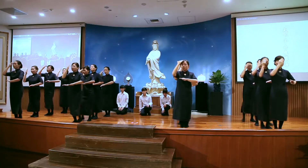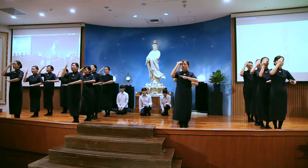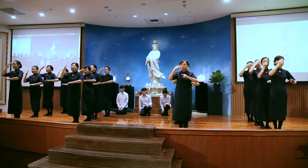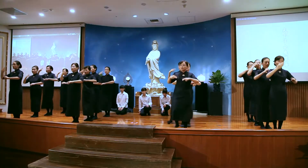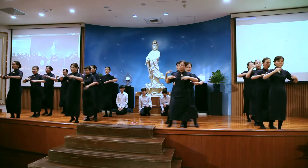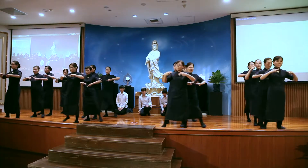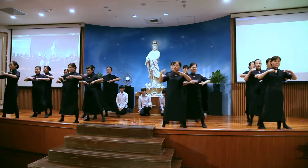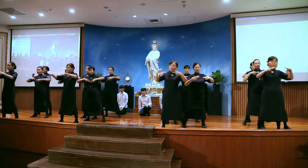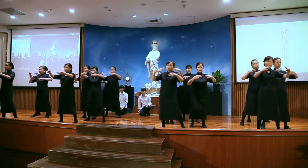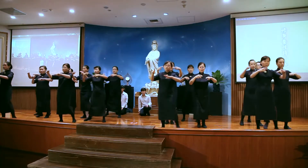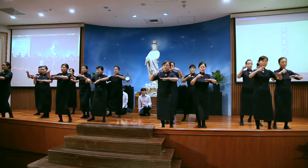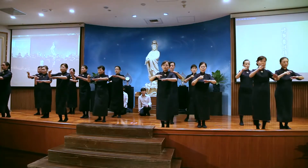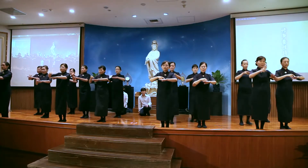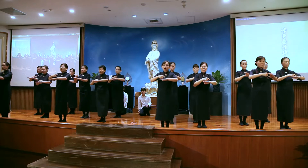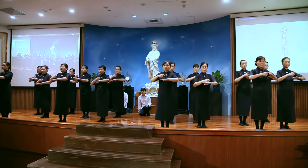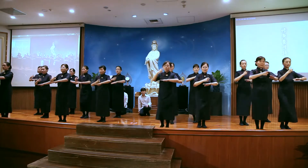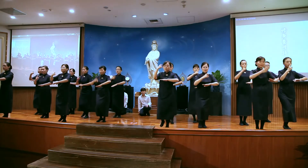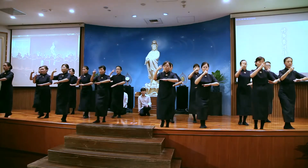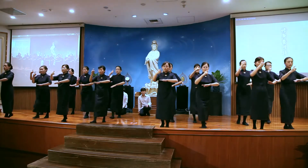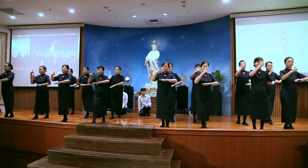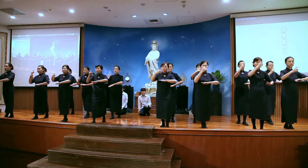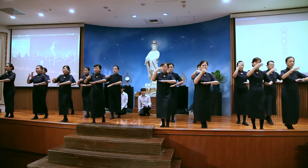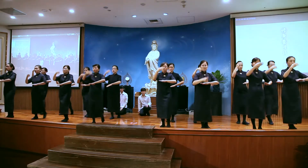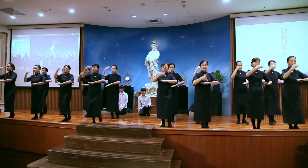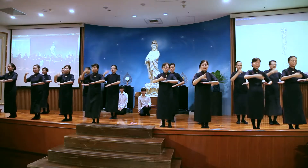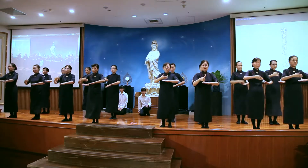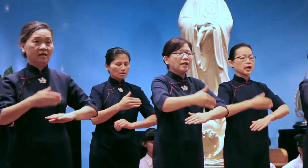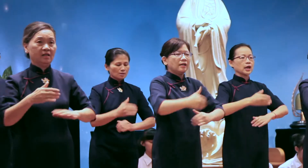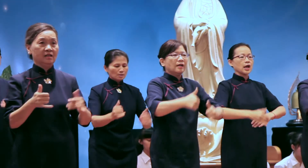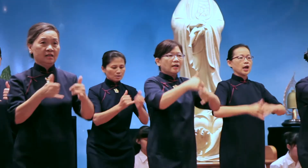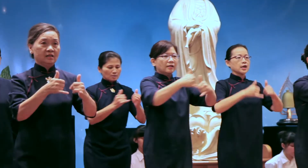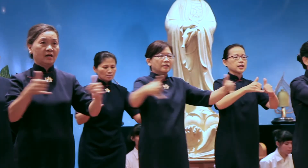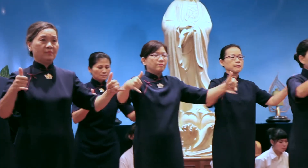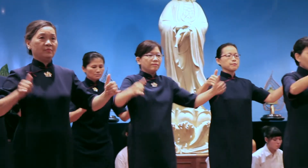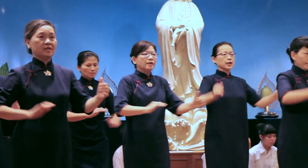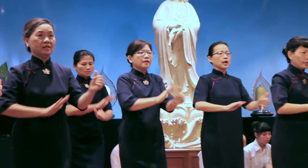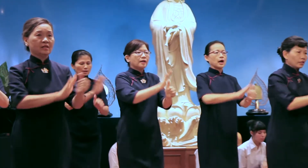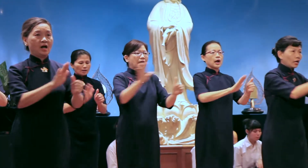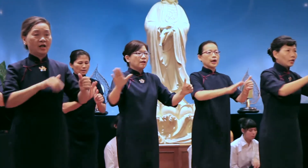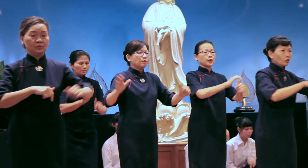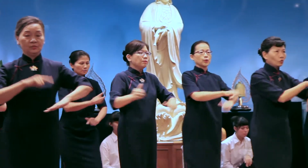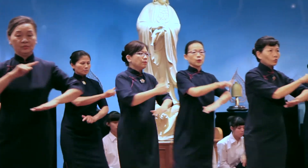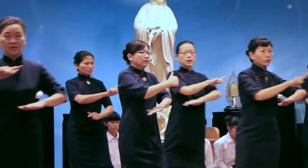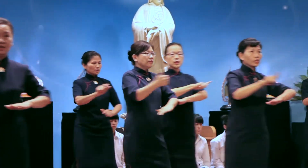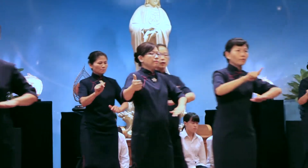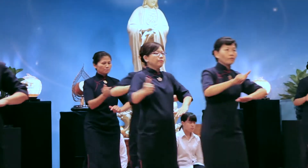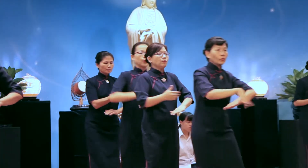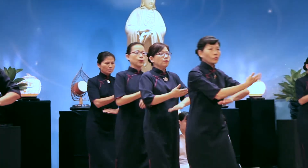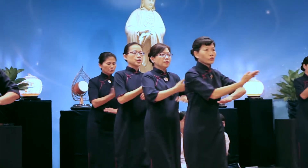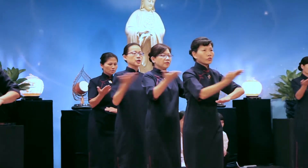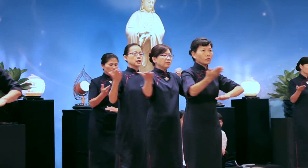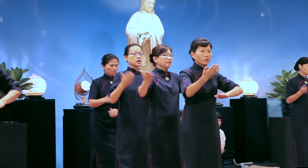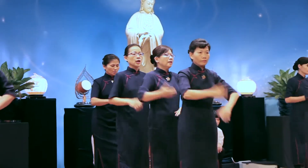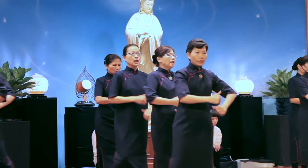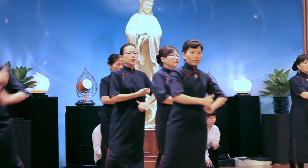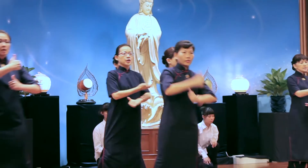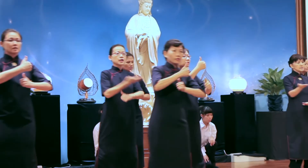悔，修身养性持世戒，人民爱无亲不是，诚